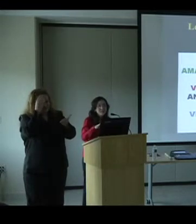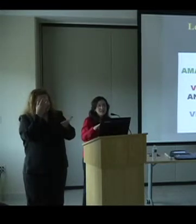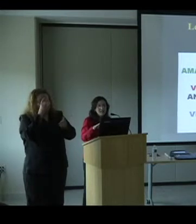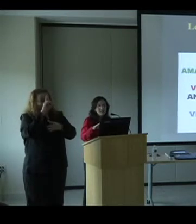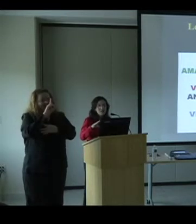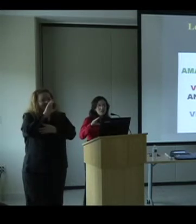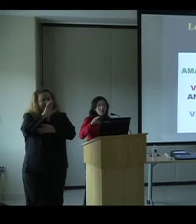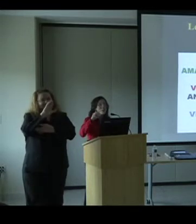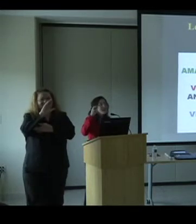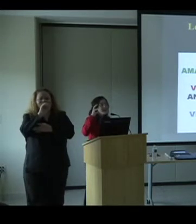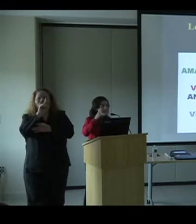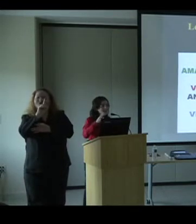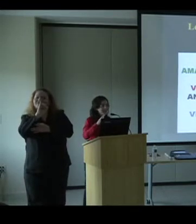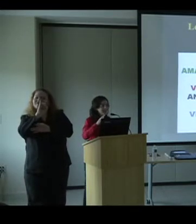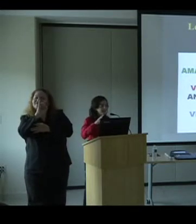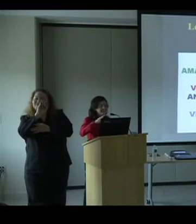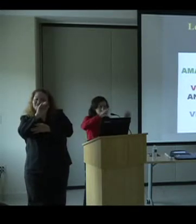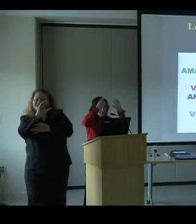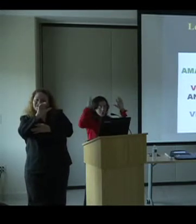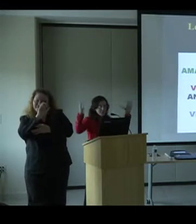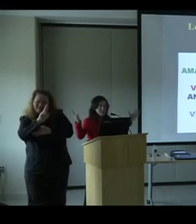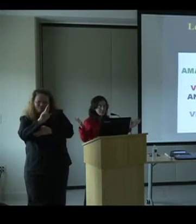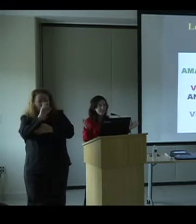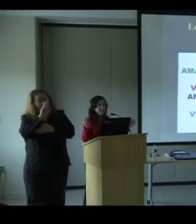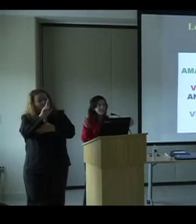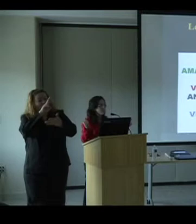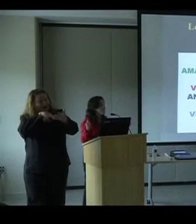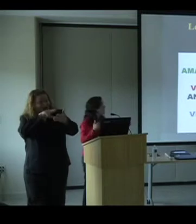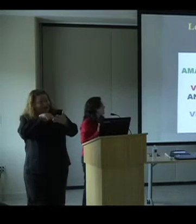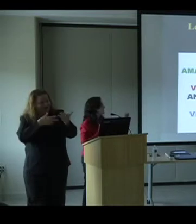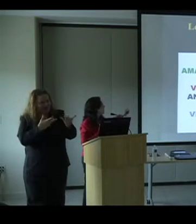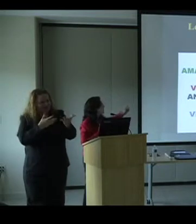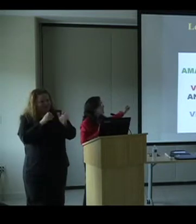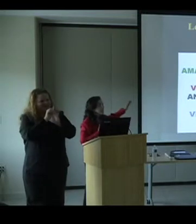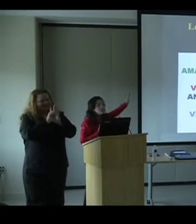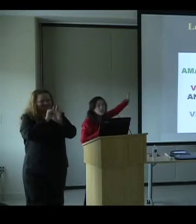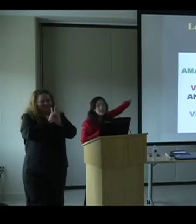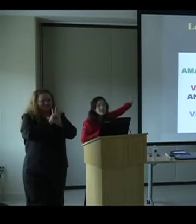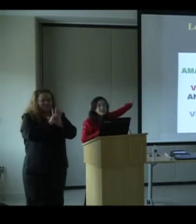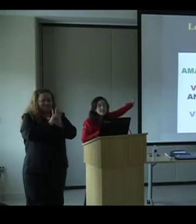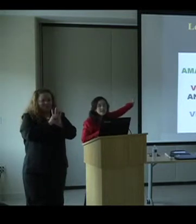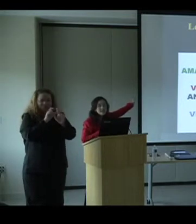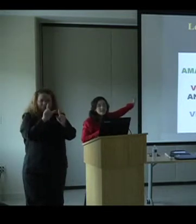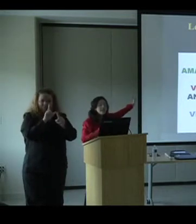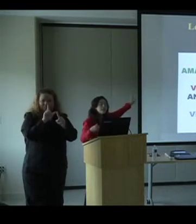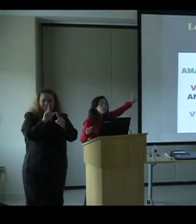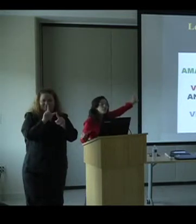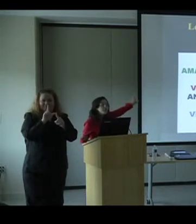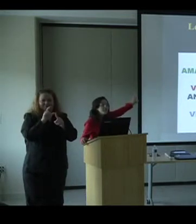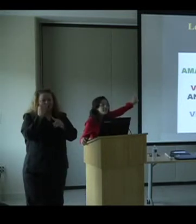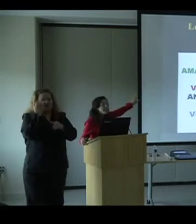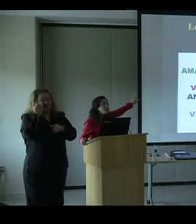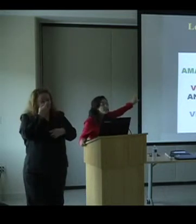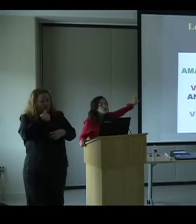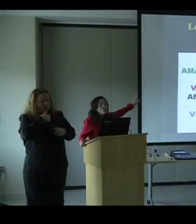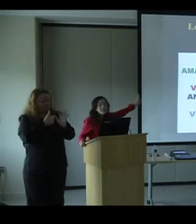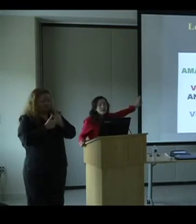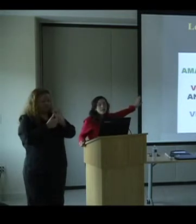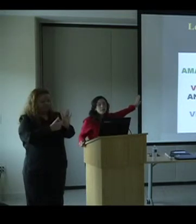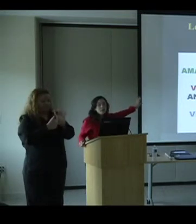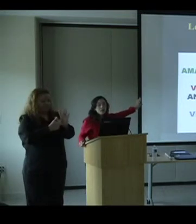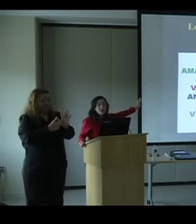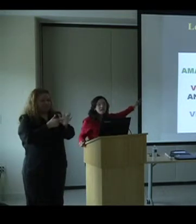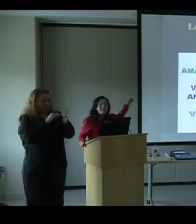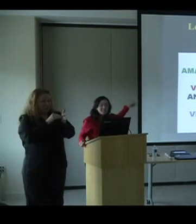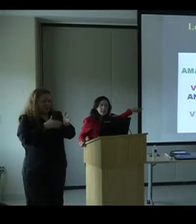decodificar o a leer en términos este simbólicos una letra si nosotros le enseñáramos esto